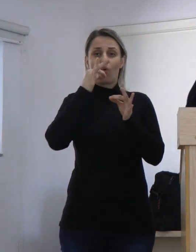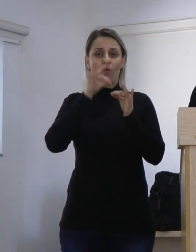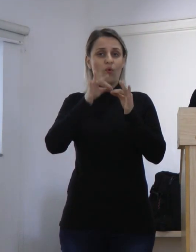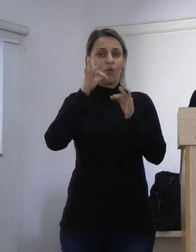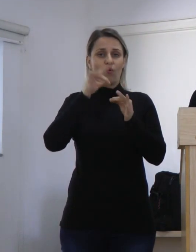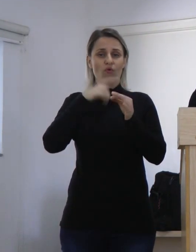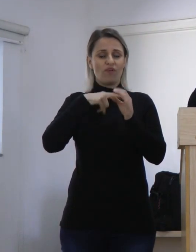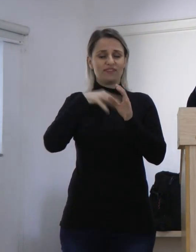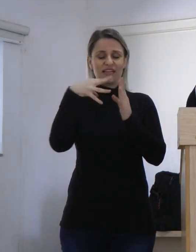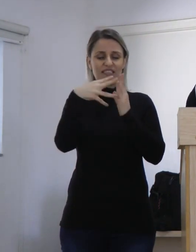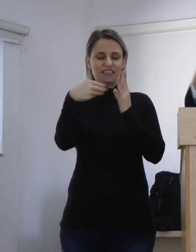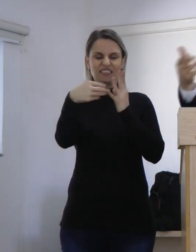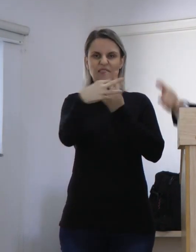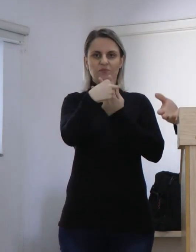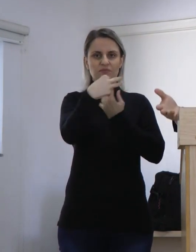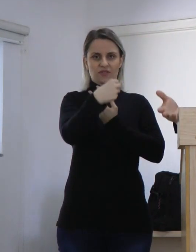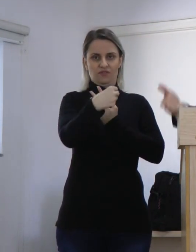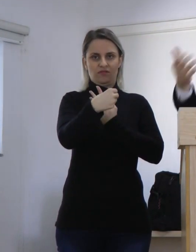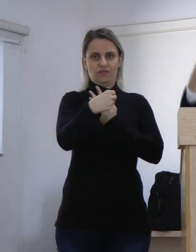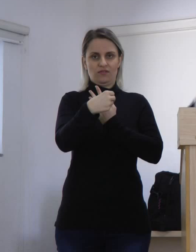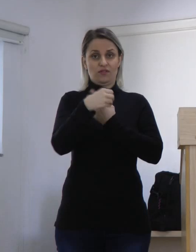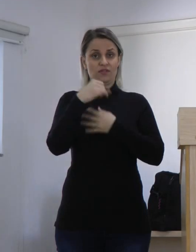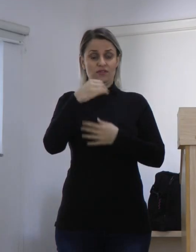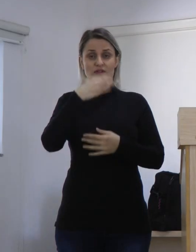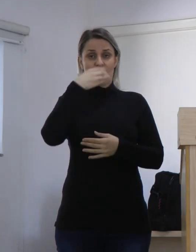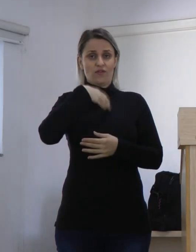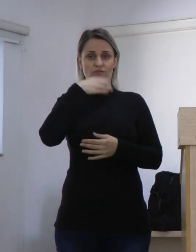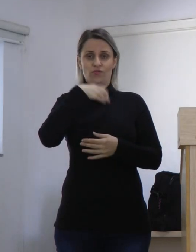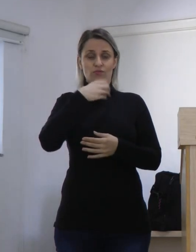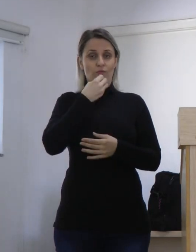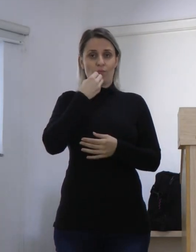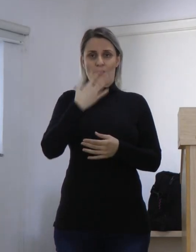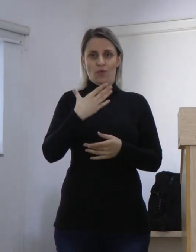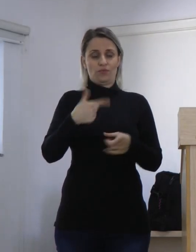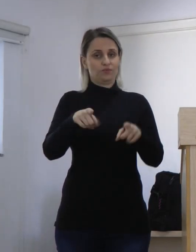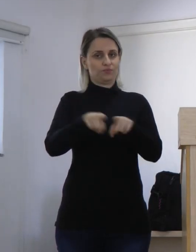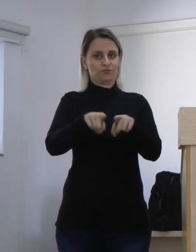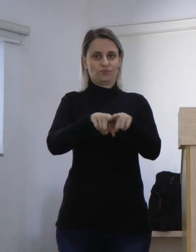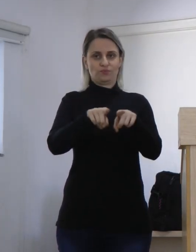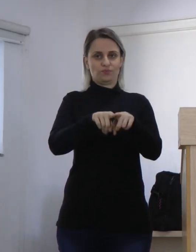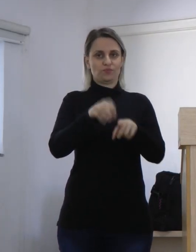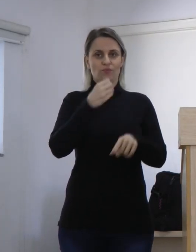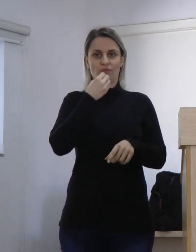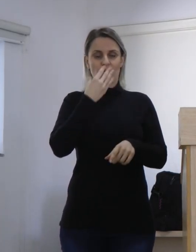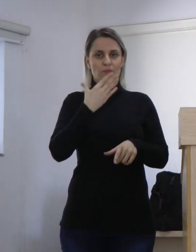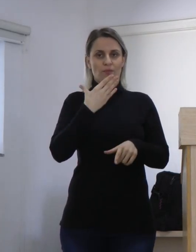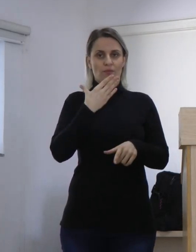das sarças? Se o fruto é bom, a árvore é boa. Quais são os frutos da doutrina espírita?